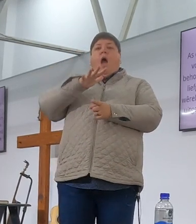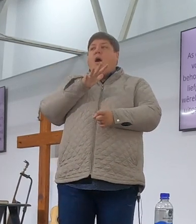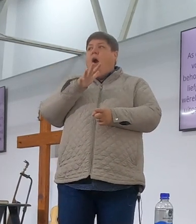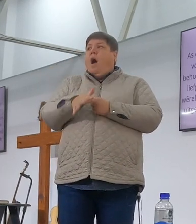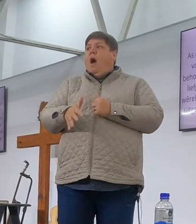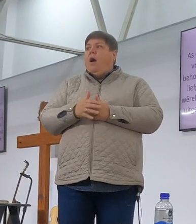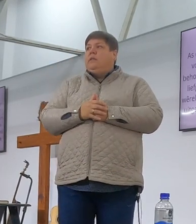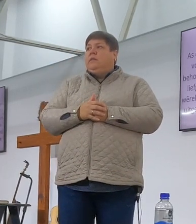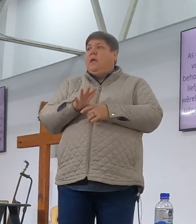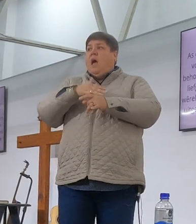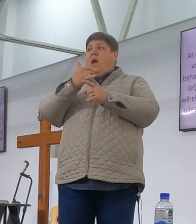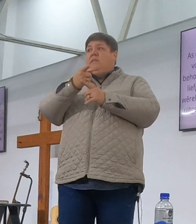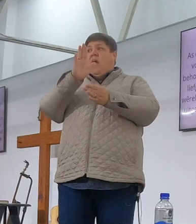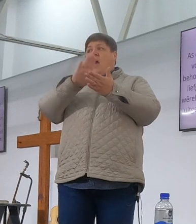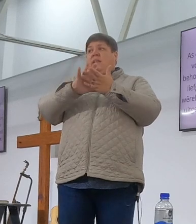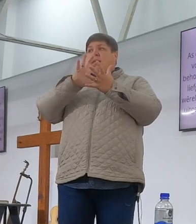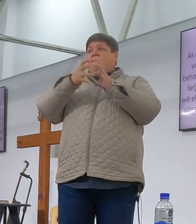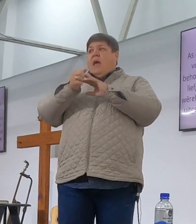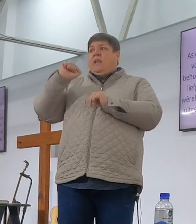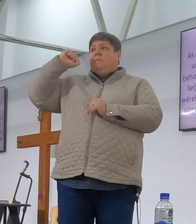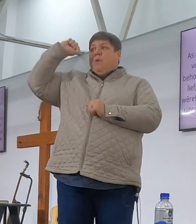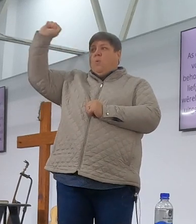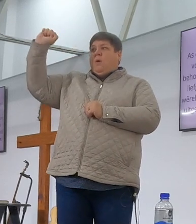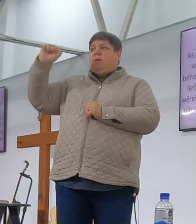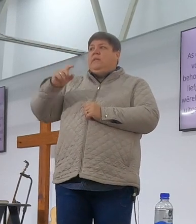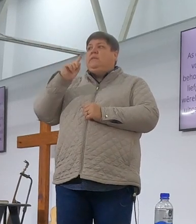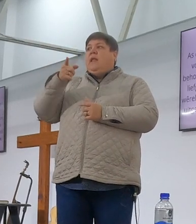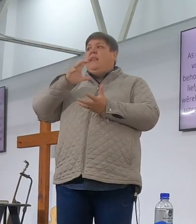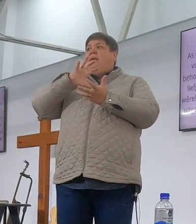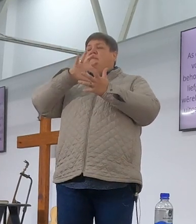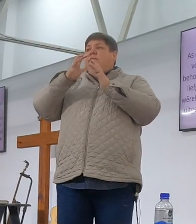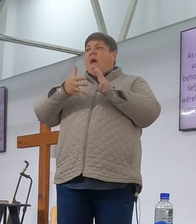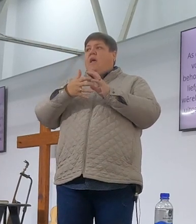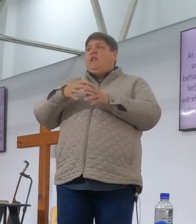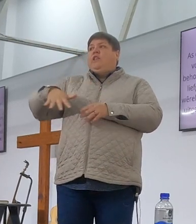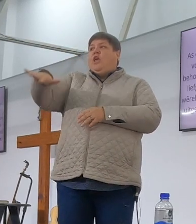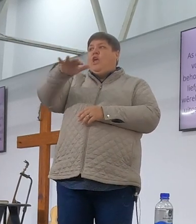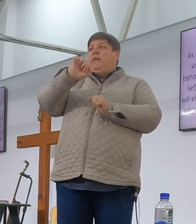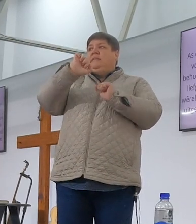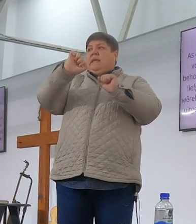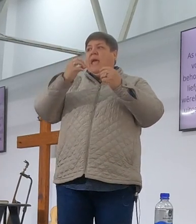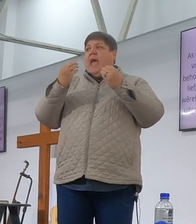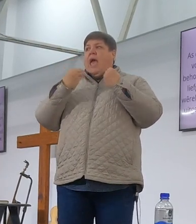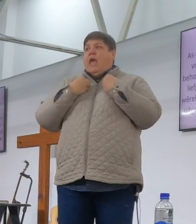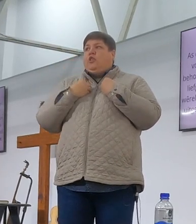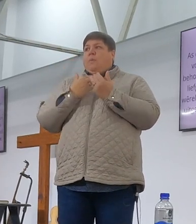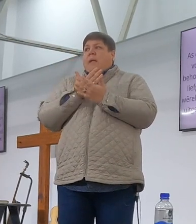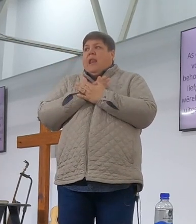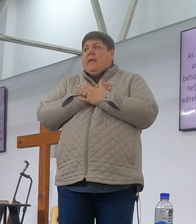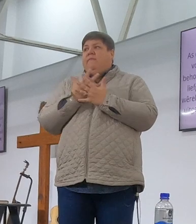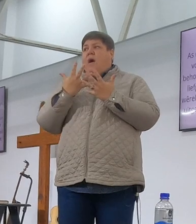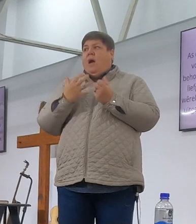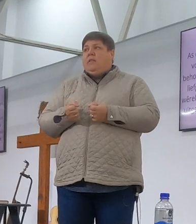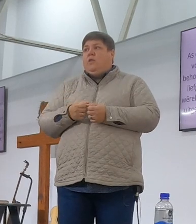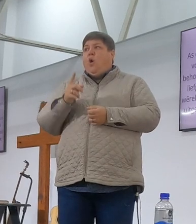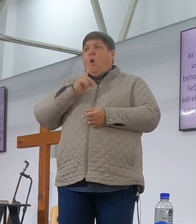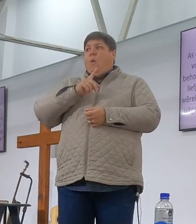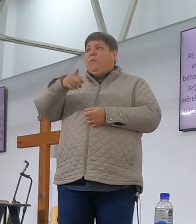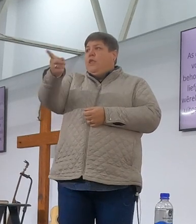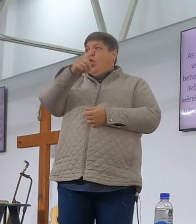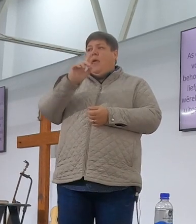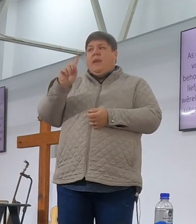julle aan die wêreld behoort het, sou die wêreld julle as sy eiendom lief gehad het. Omdat julle egter nie aan die wêreld behoort